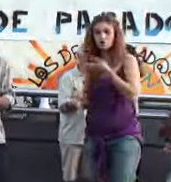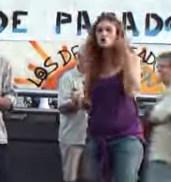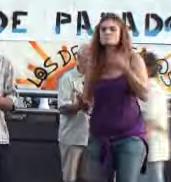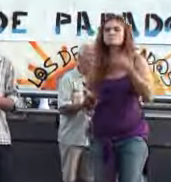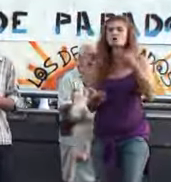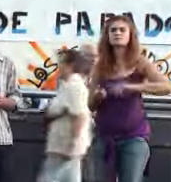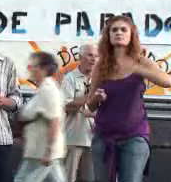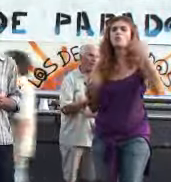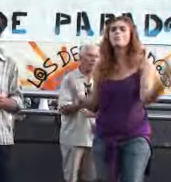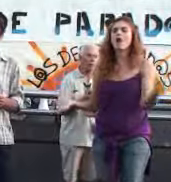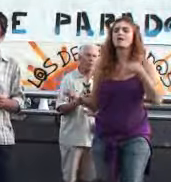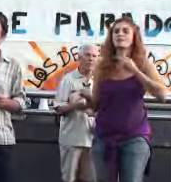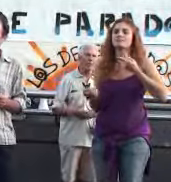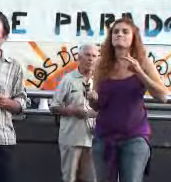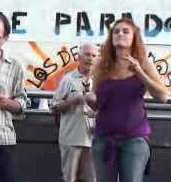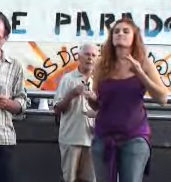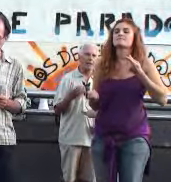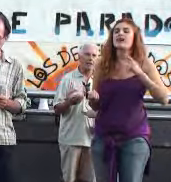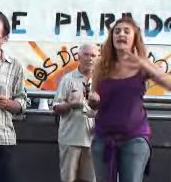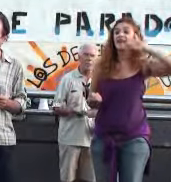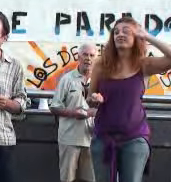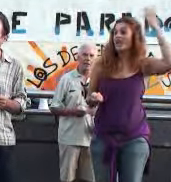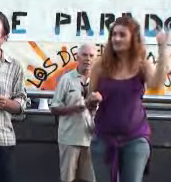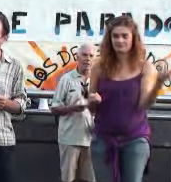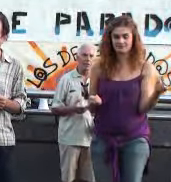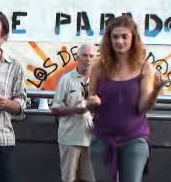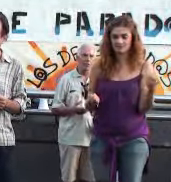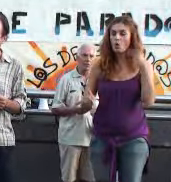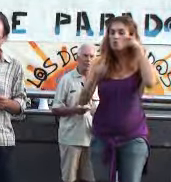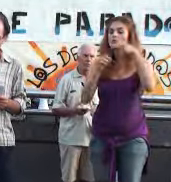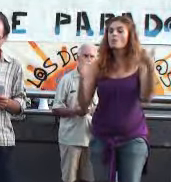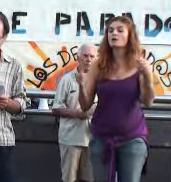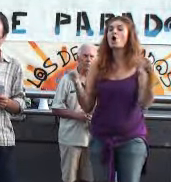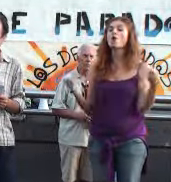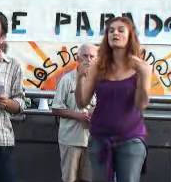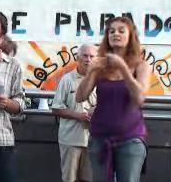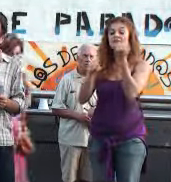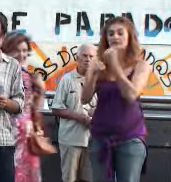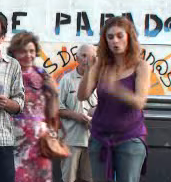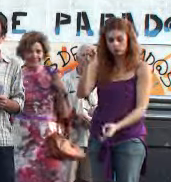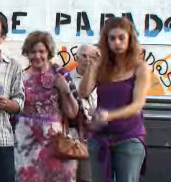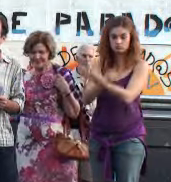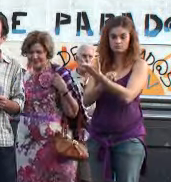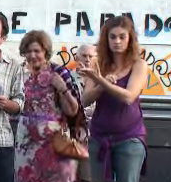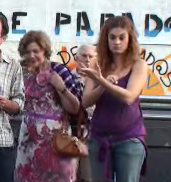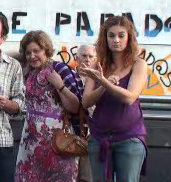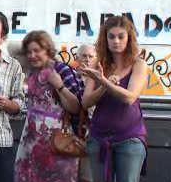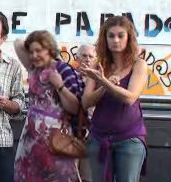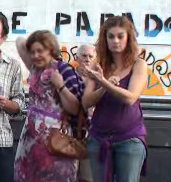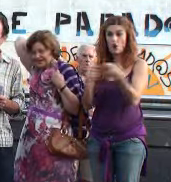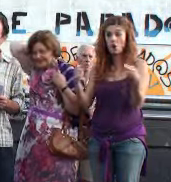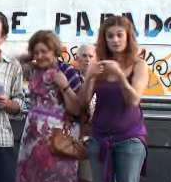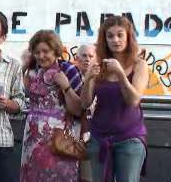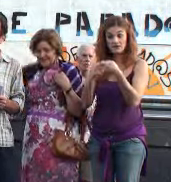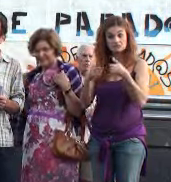las diferentes iniciativas para la creación de cooperativas de trabajo, algunas de las cuales están empezando a